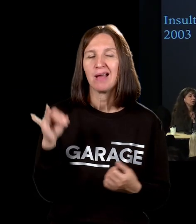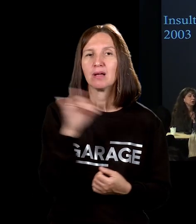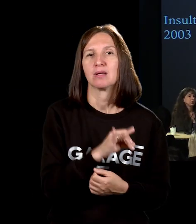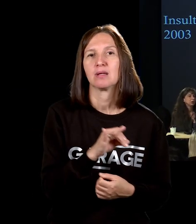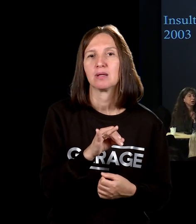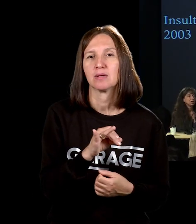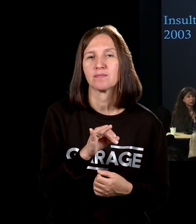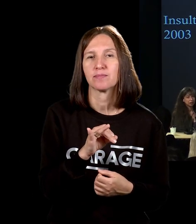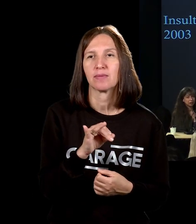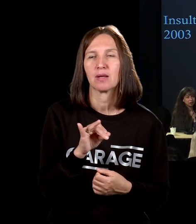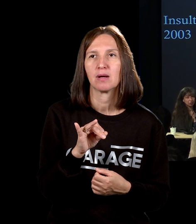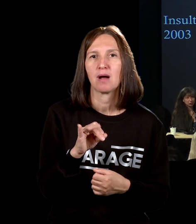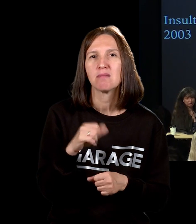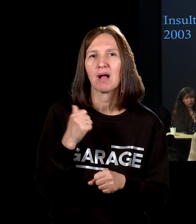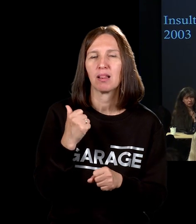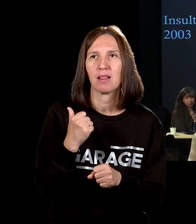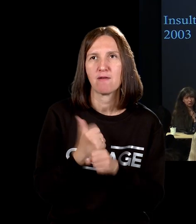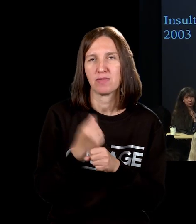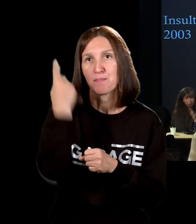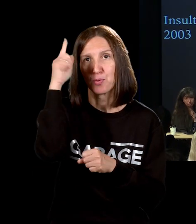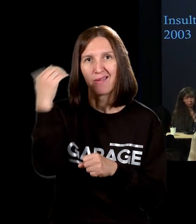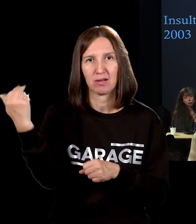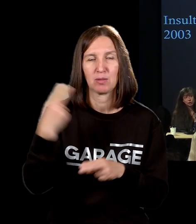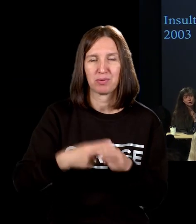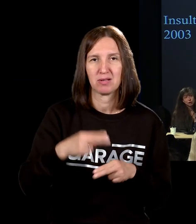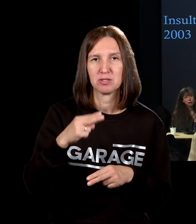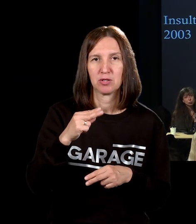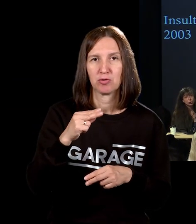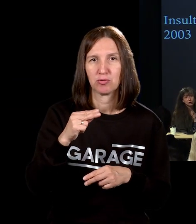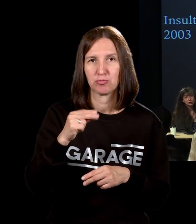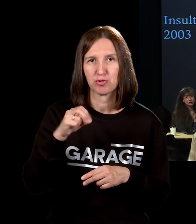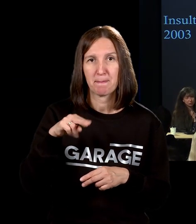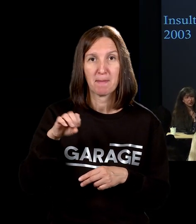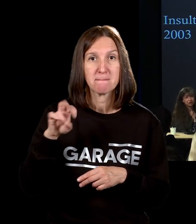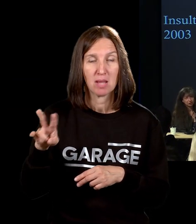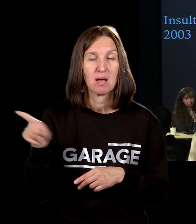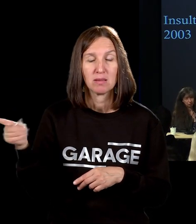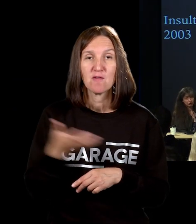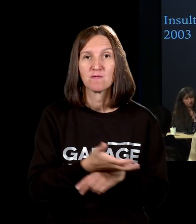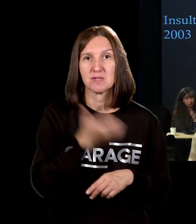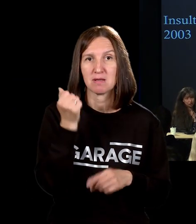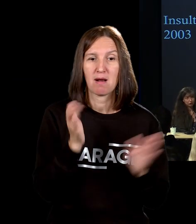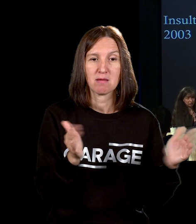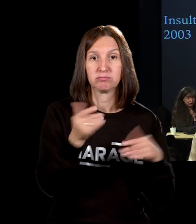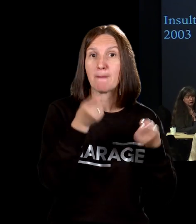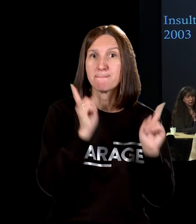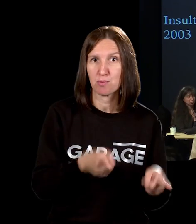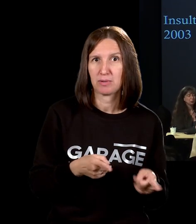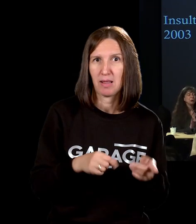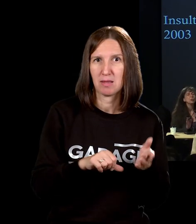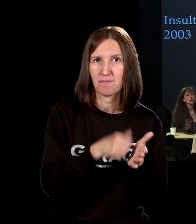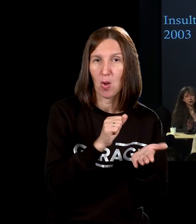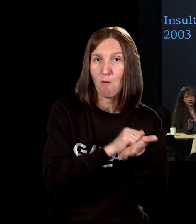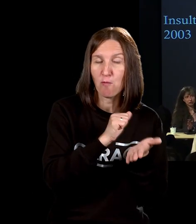том, что они взяли настоящий как бы сет афорта в Гое, подлинный, не специально для этого проекта отпечатанный, старинный,